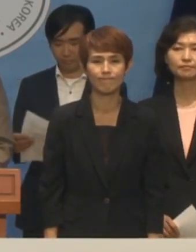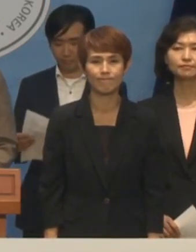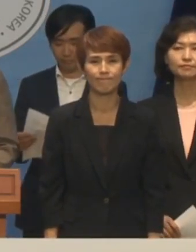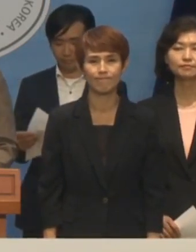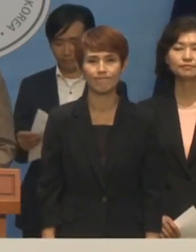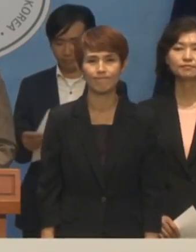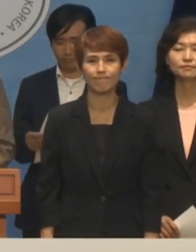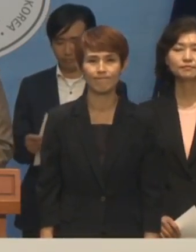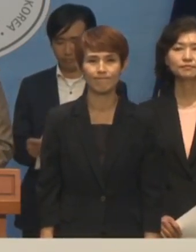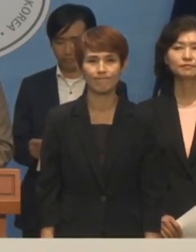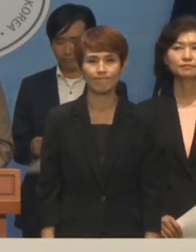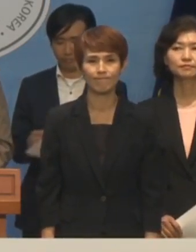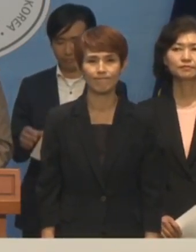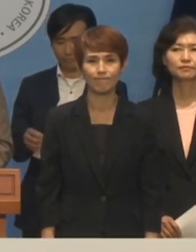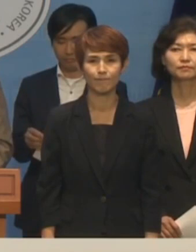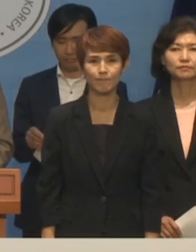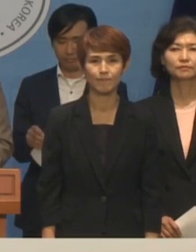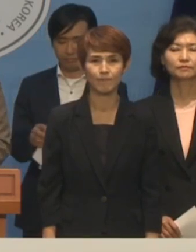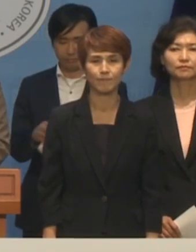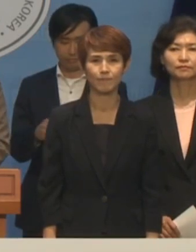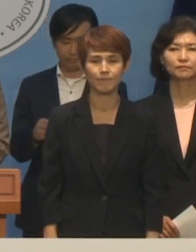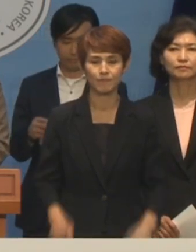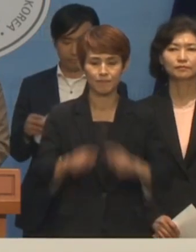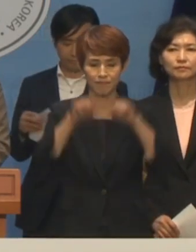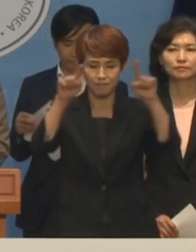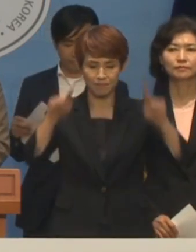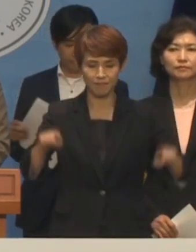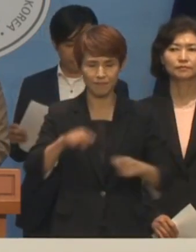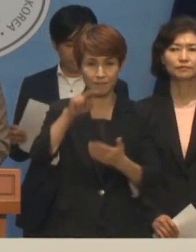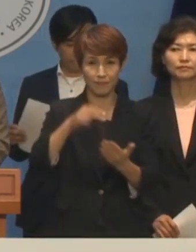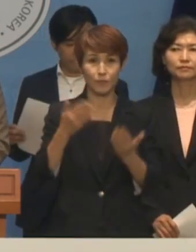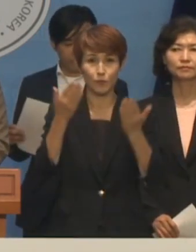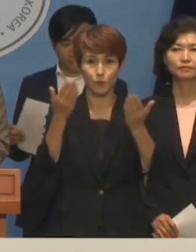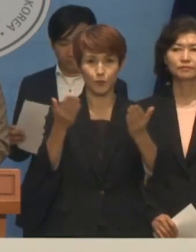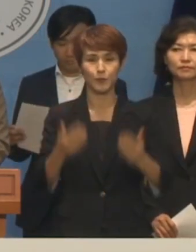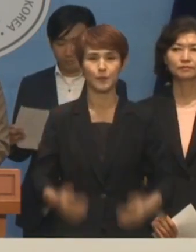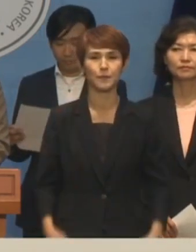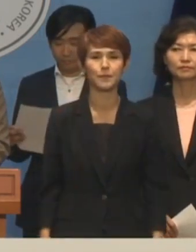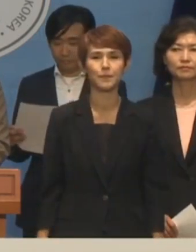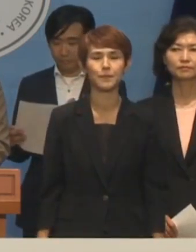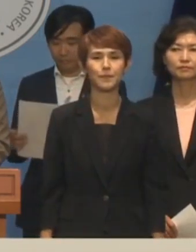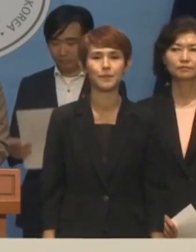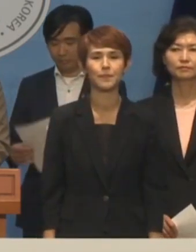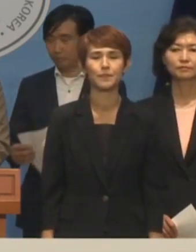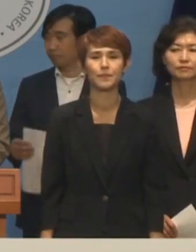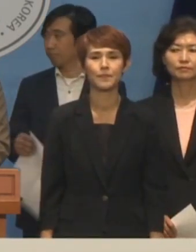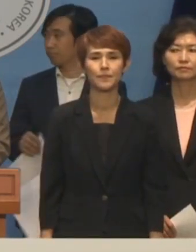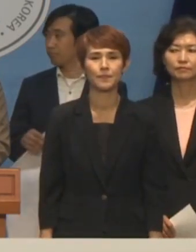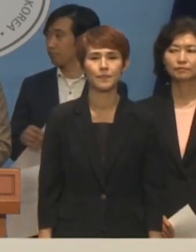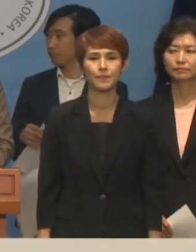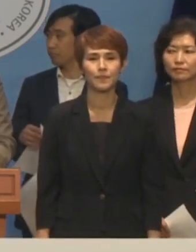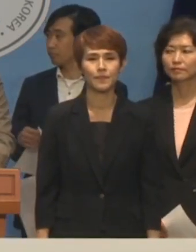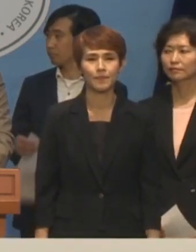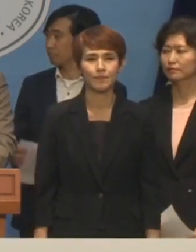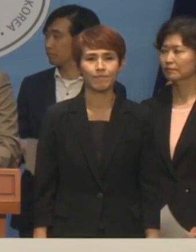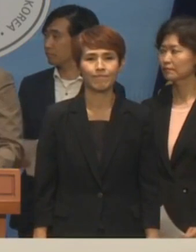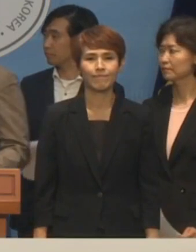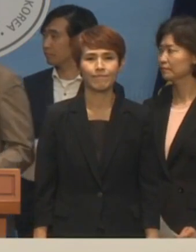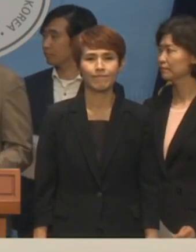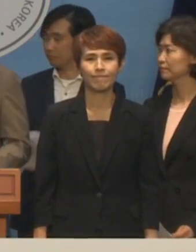네, 세 번째로 성명서 낭독이 있겠습니다. 소속 정당의 가나다 순으로 진행할